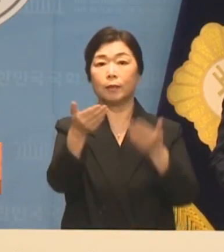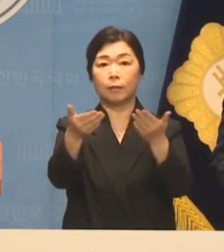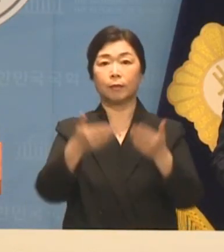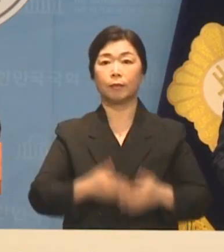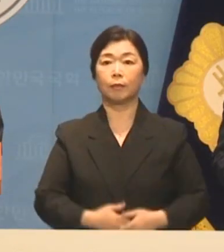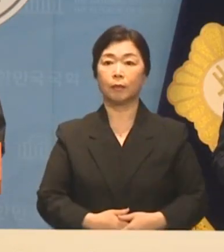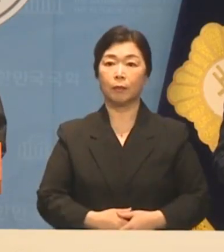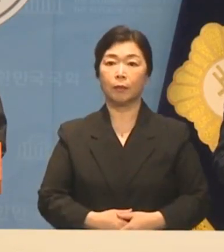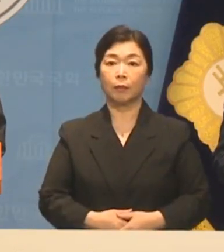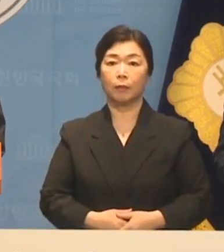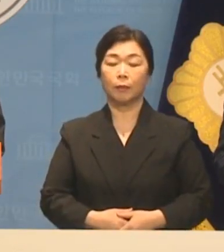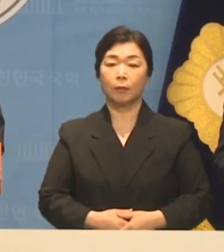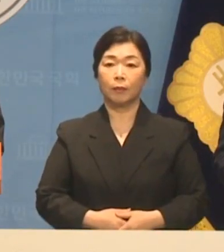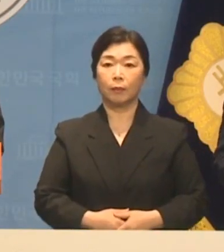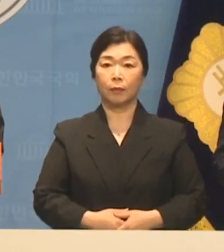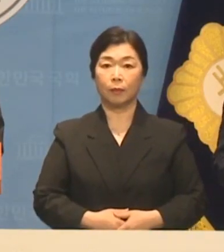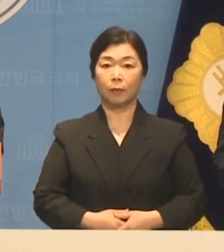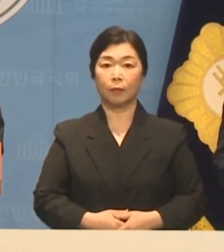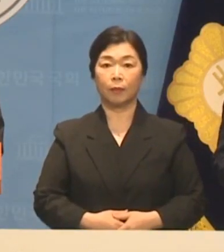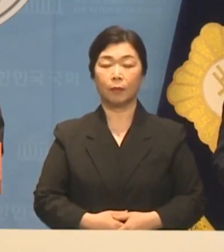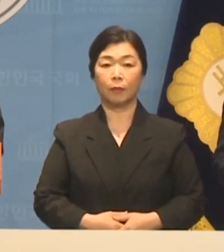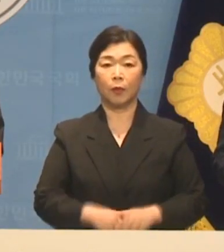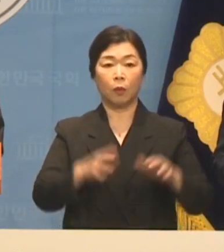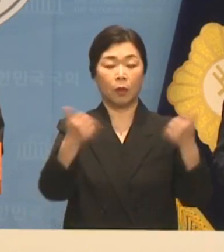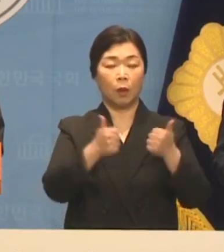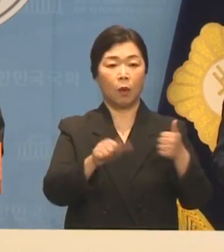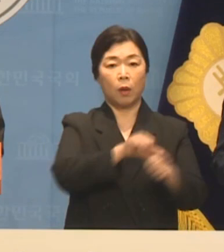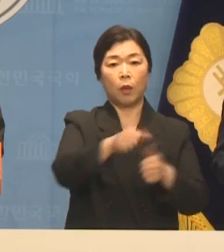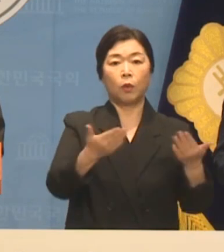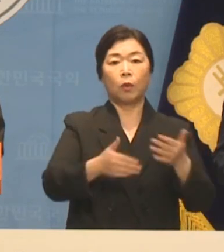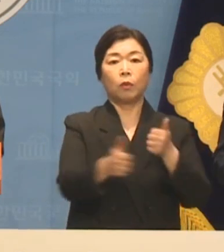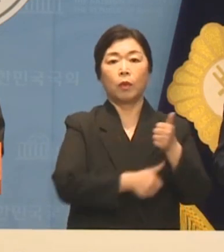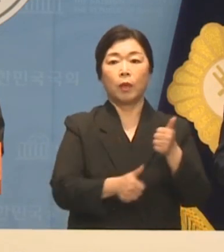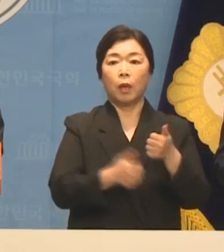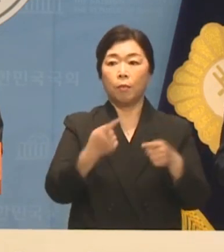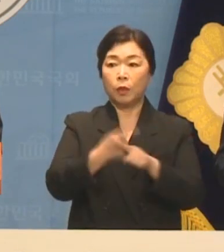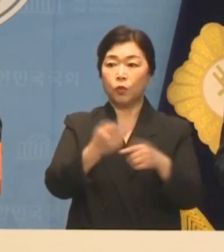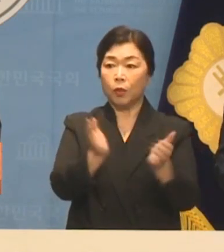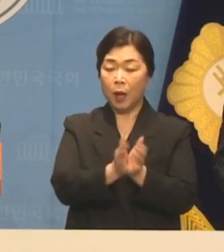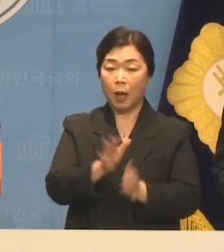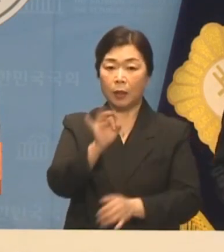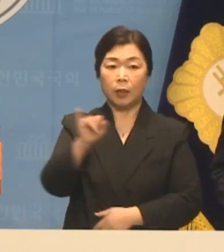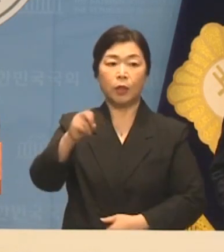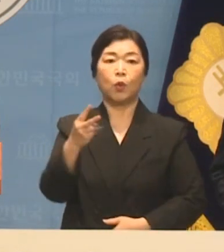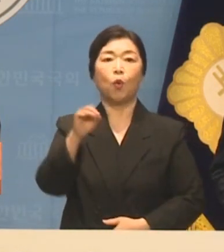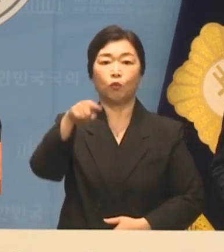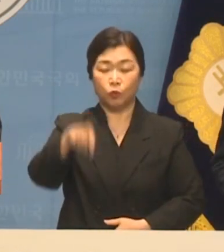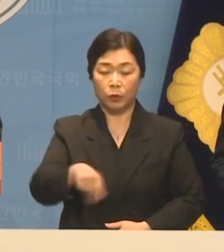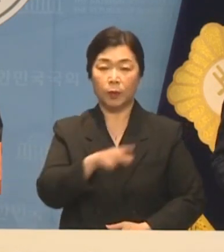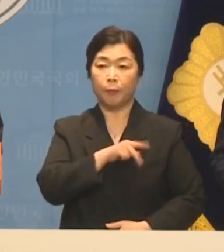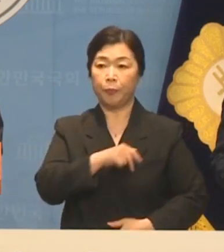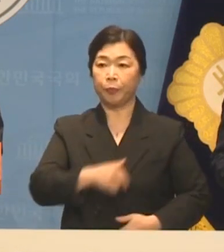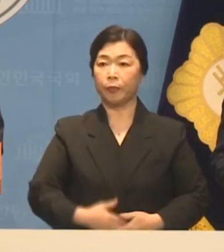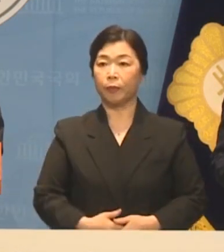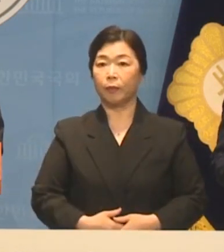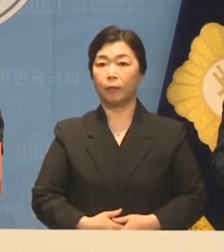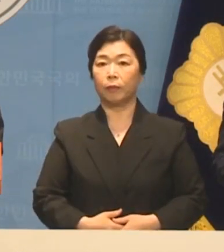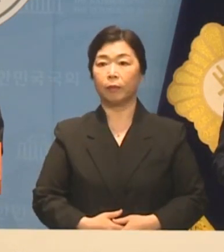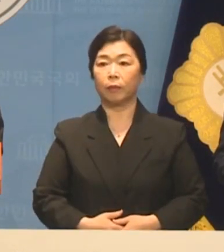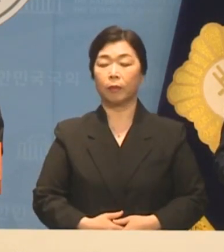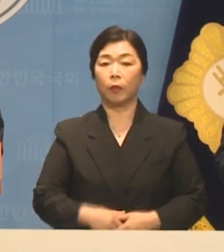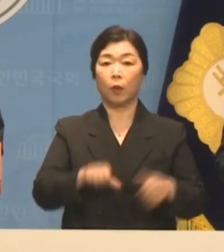하겠습니다. 국회 환경노동위원회 더불어민주당 이용우 의원님 참석해 주셨습니다.